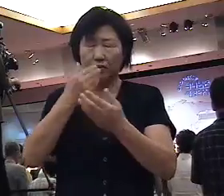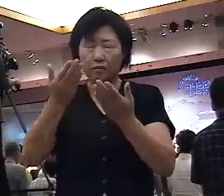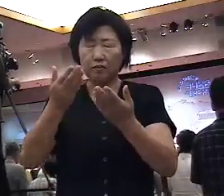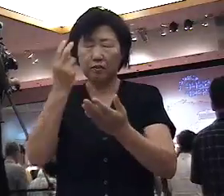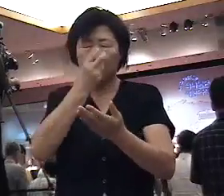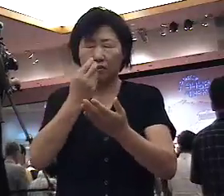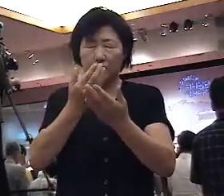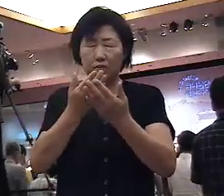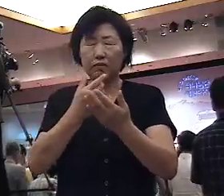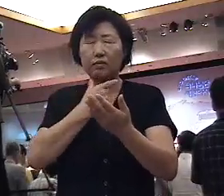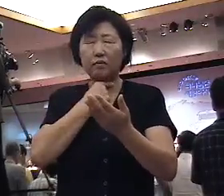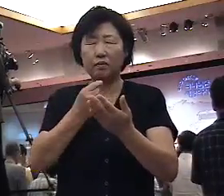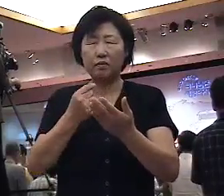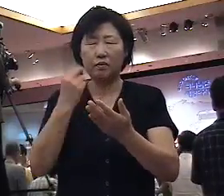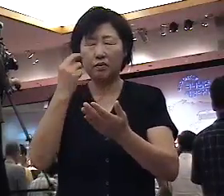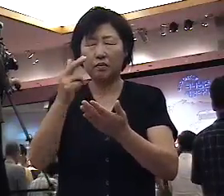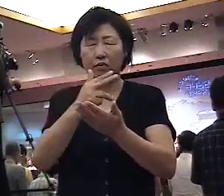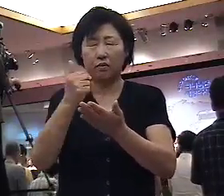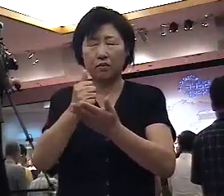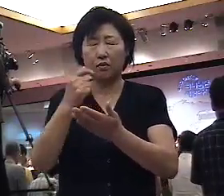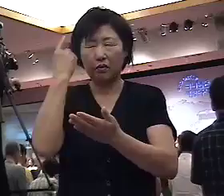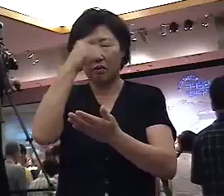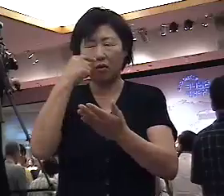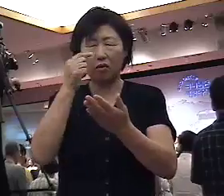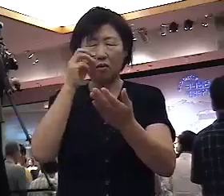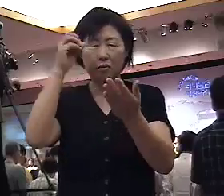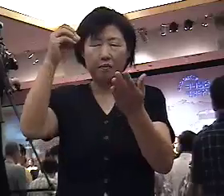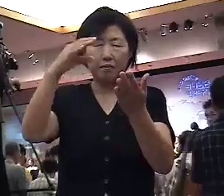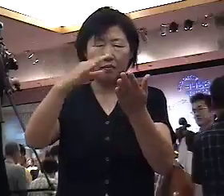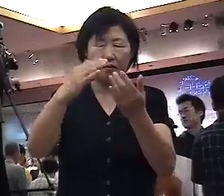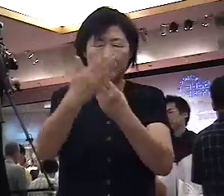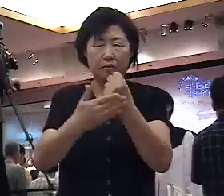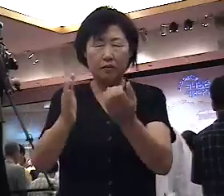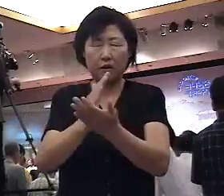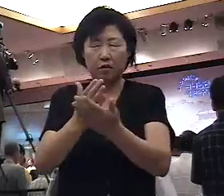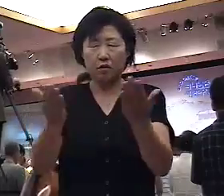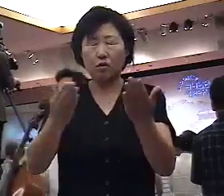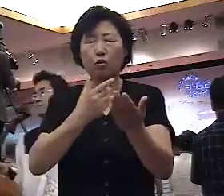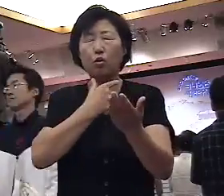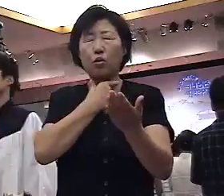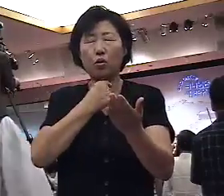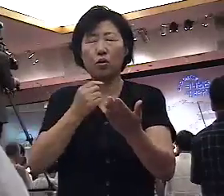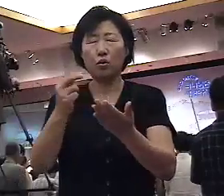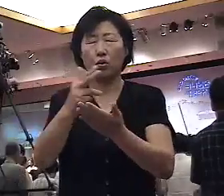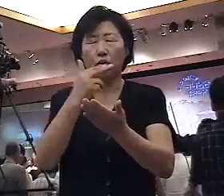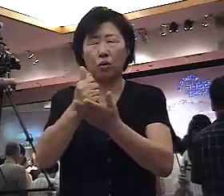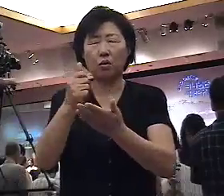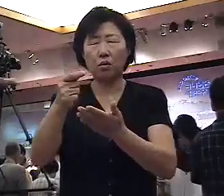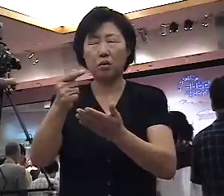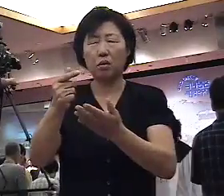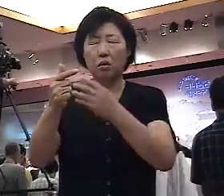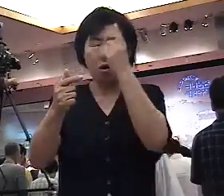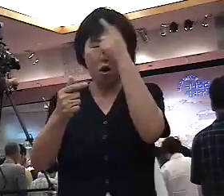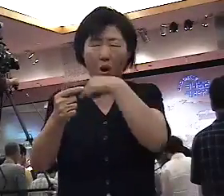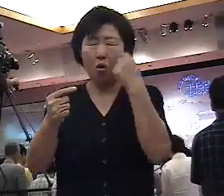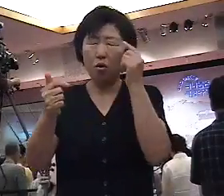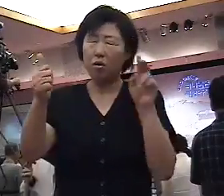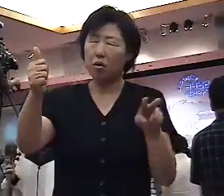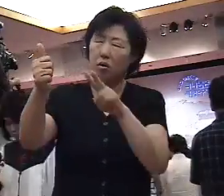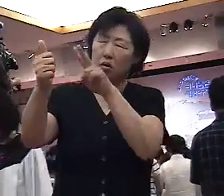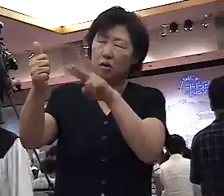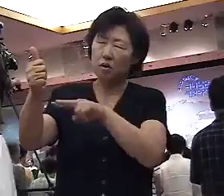여호와는 그 얼굴로 내게 비치사 은혜 베푸시기를 원하며 여호와는 그 얼굴을 내게로 향하여